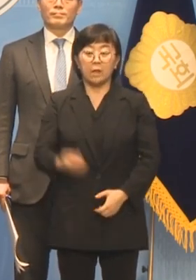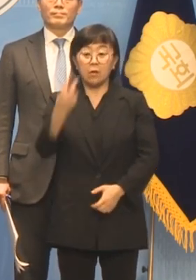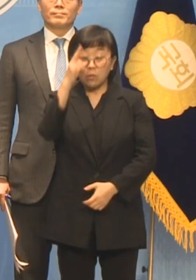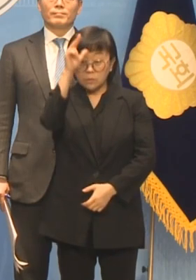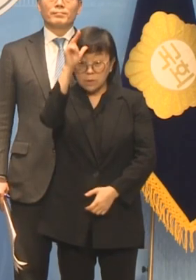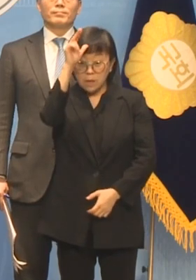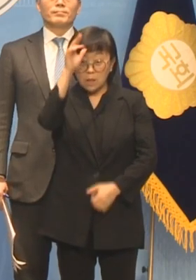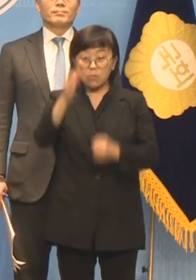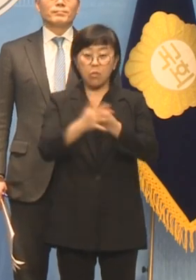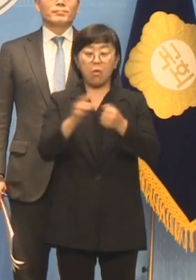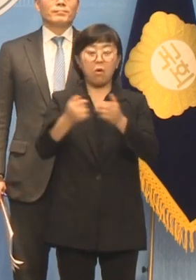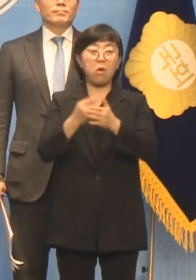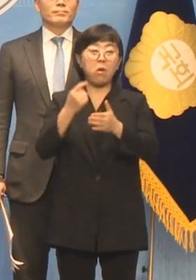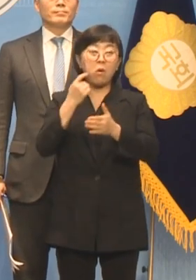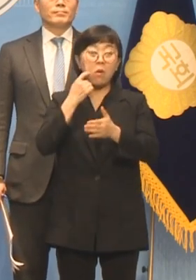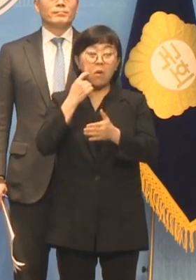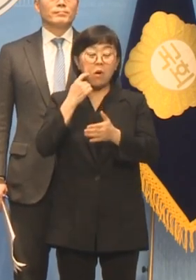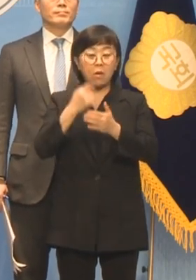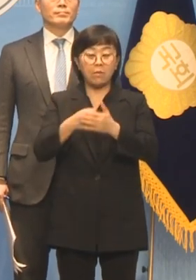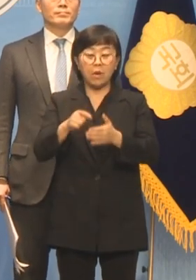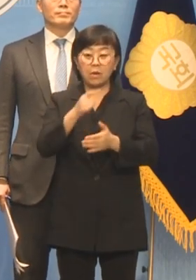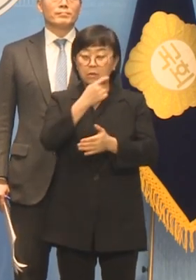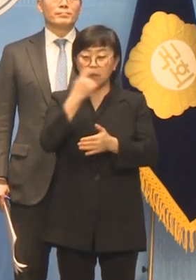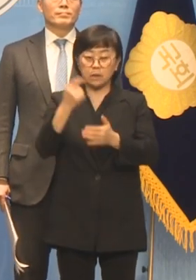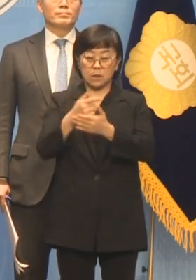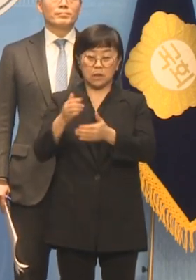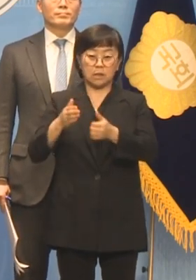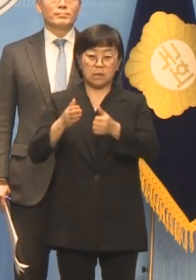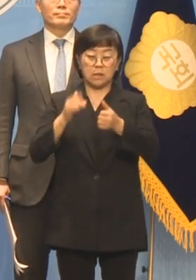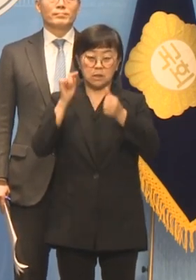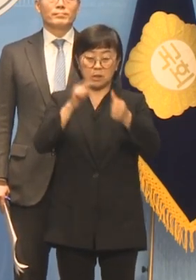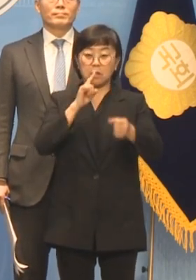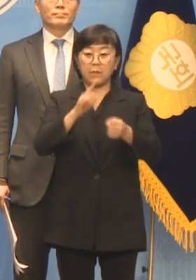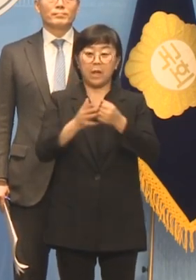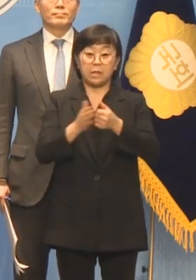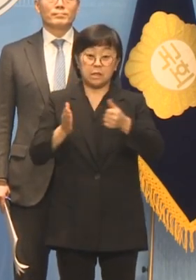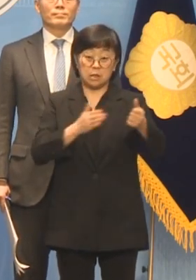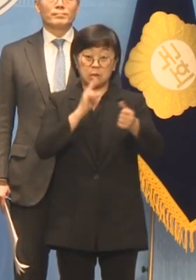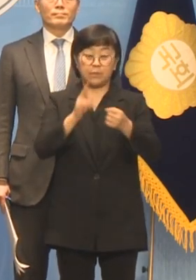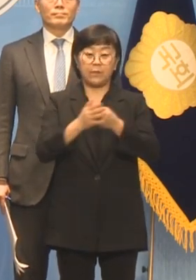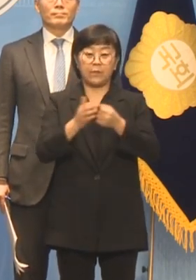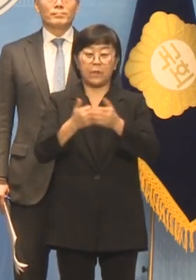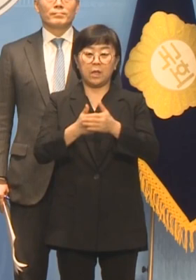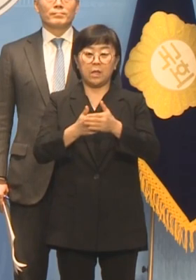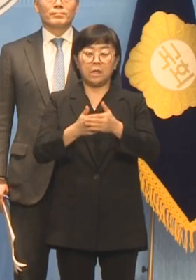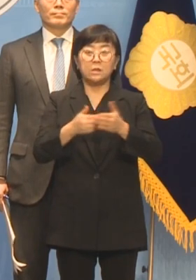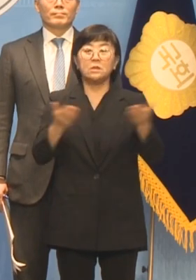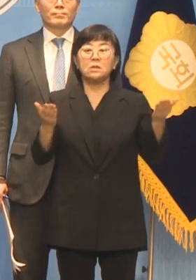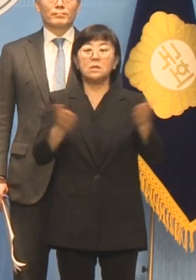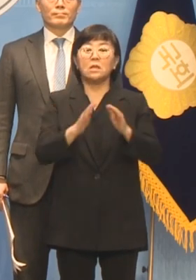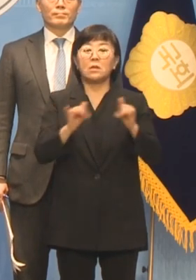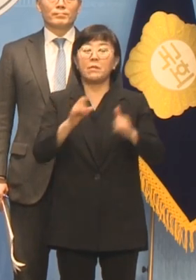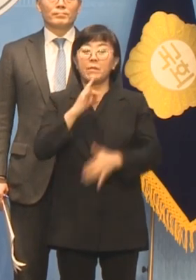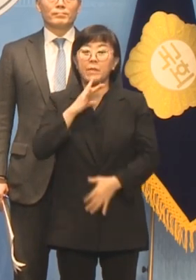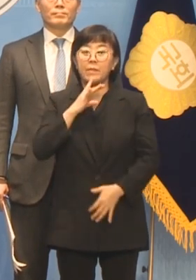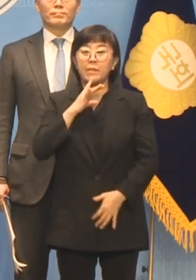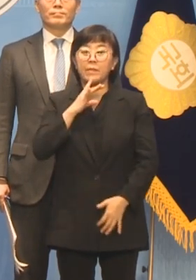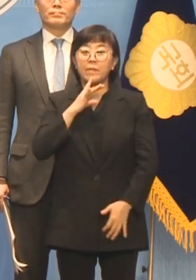검찰이 위증을 교사하였다고 주장하는 두 사람은 그 변론에서 실무자에 불과한